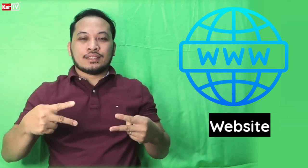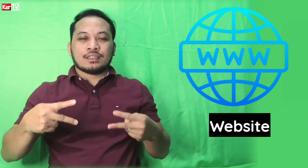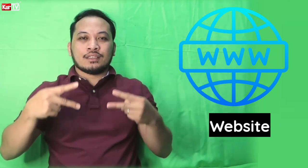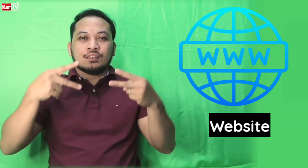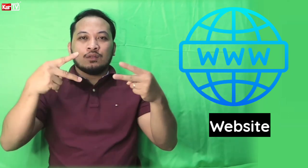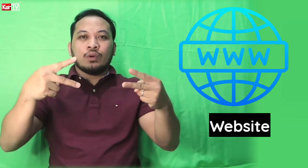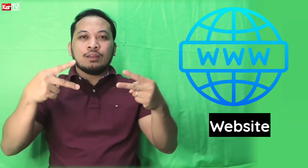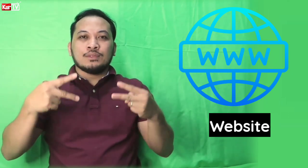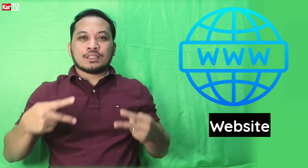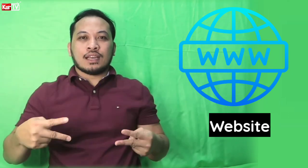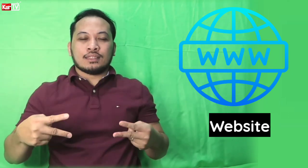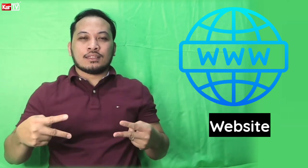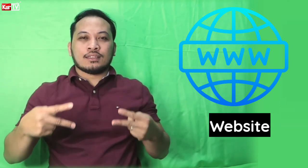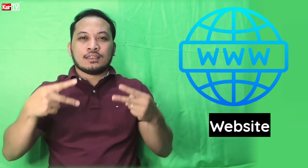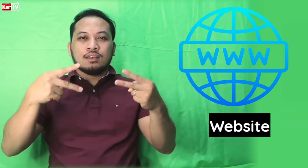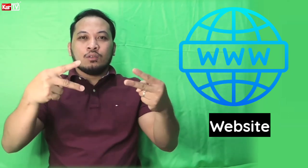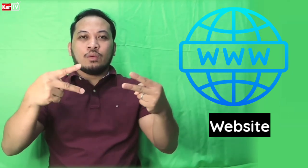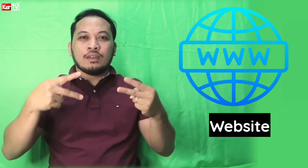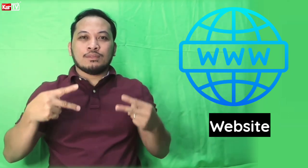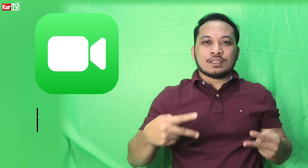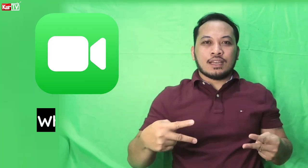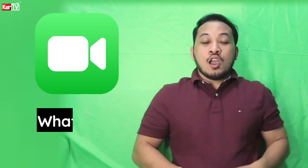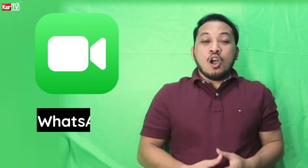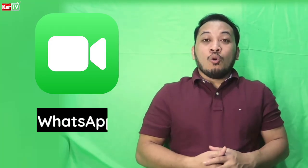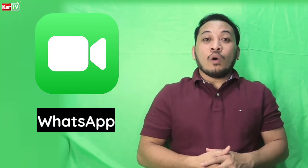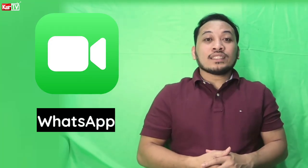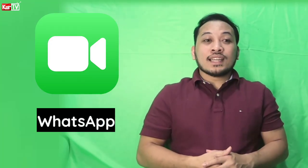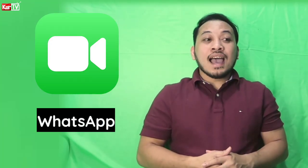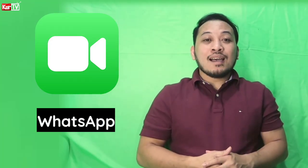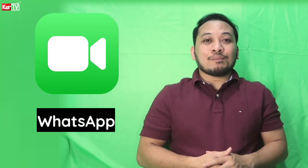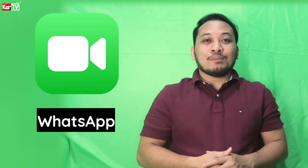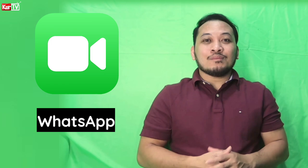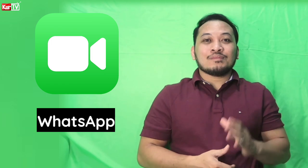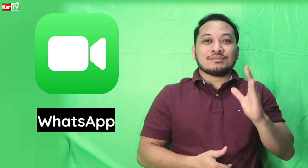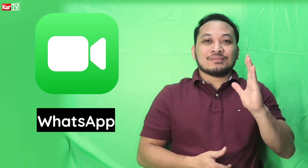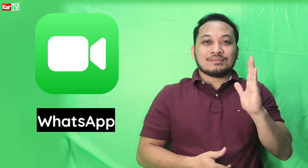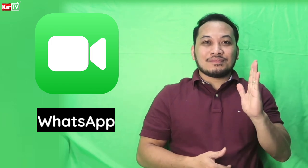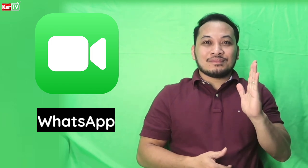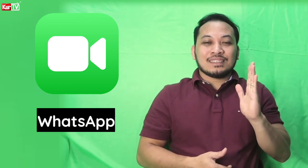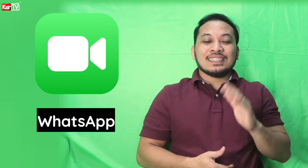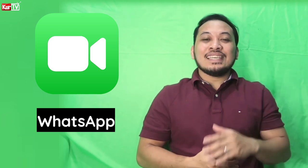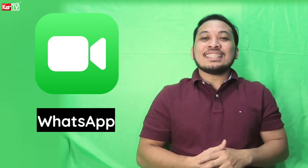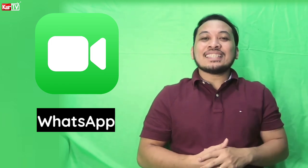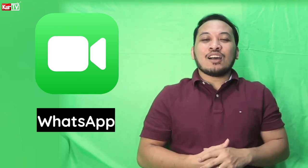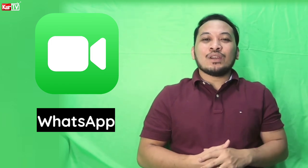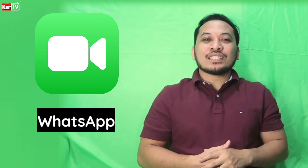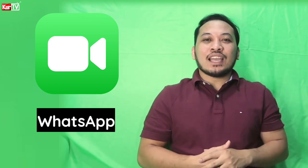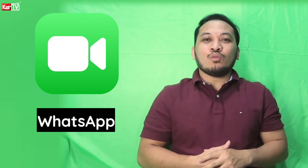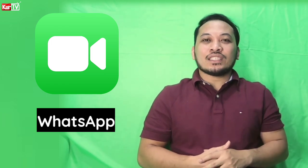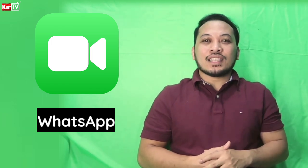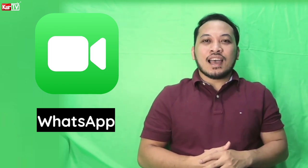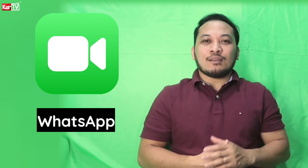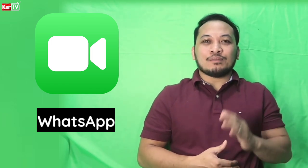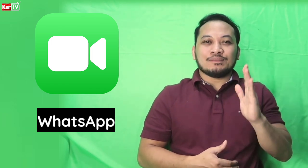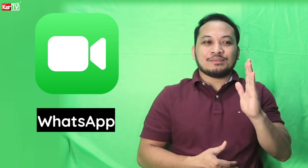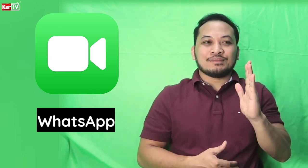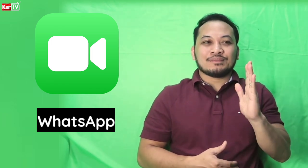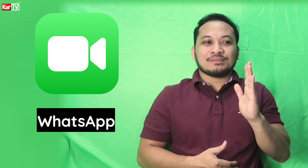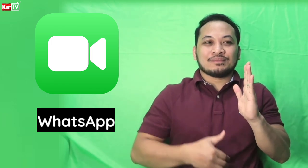Website. Website. Website. WhatsApp. This is how we sign WhatsApp.